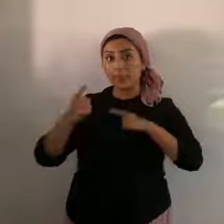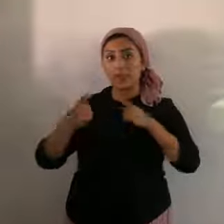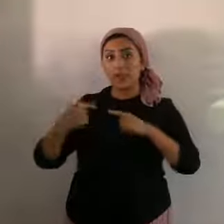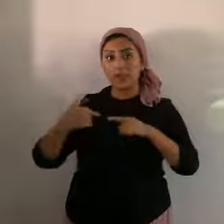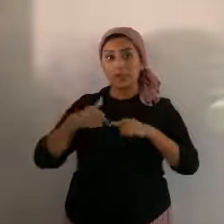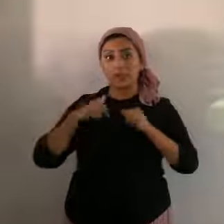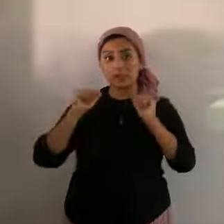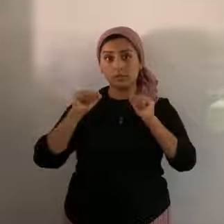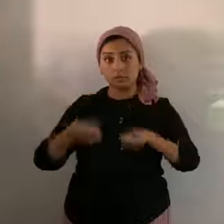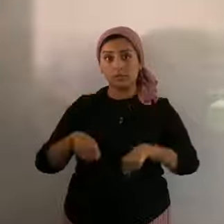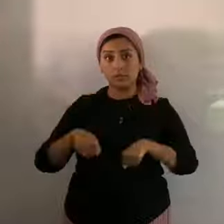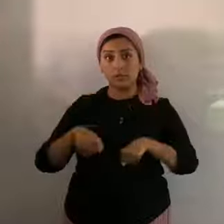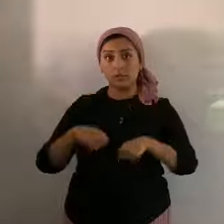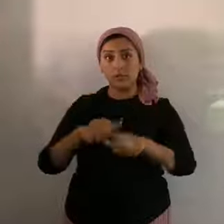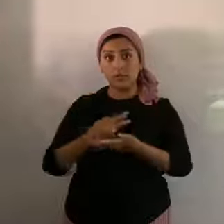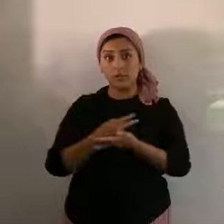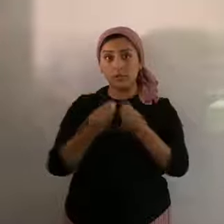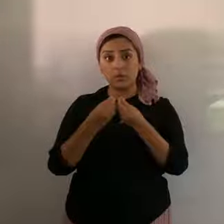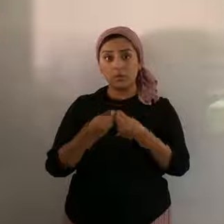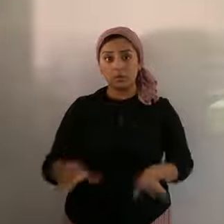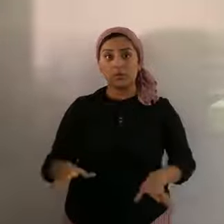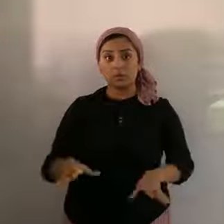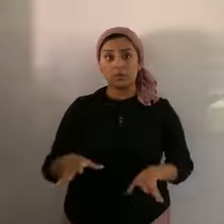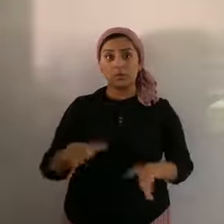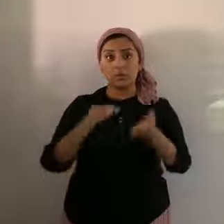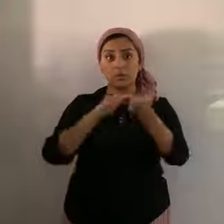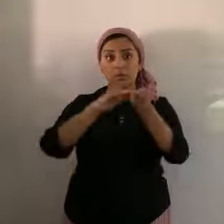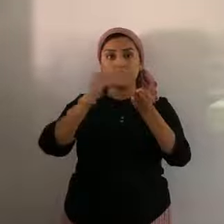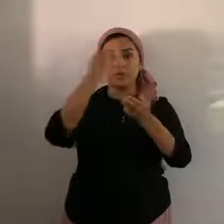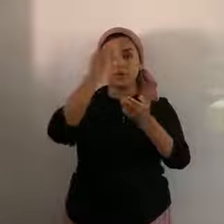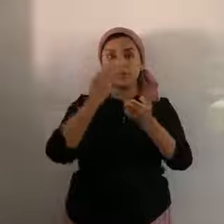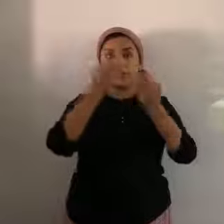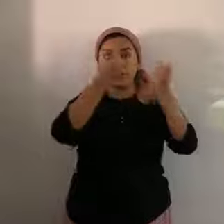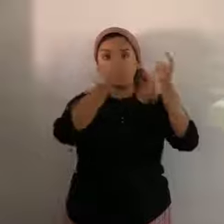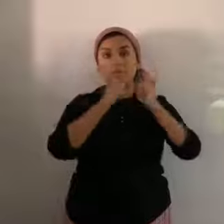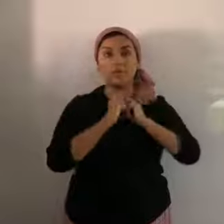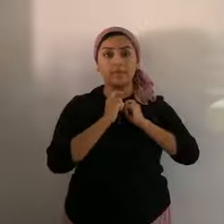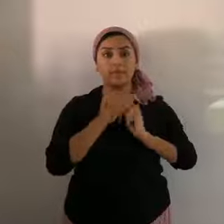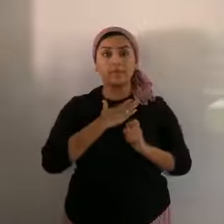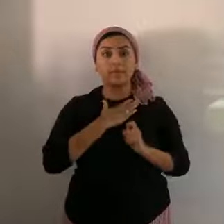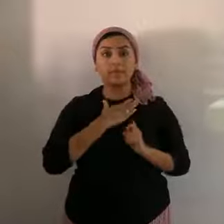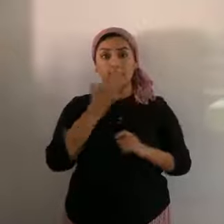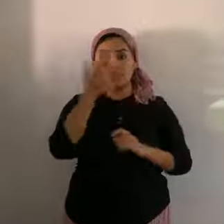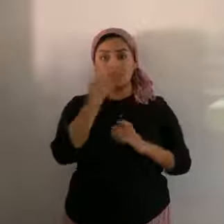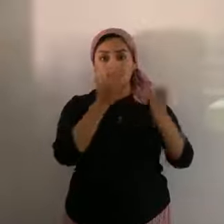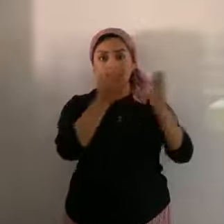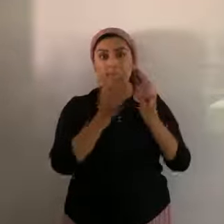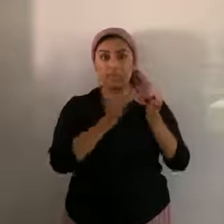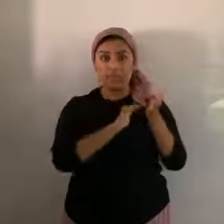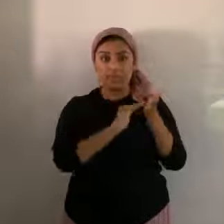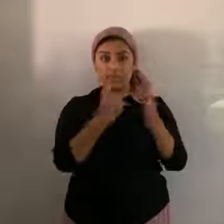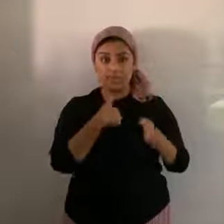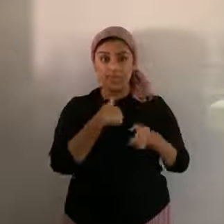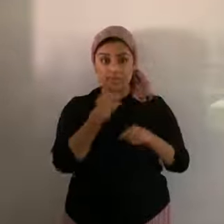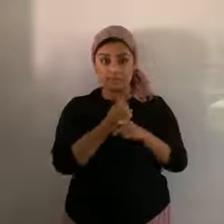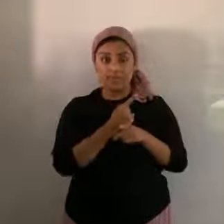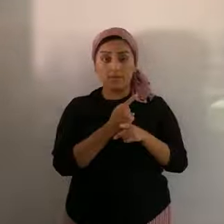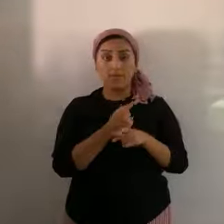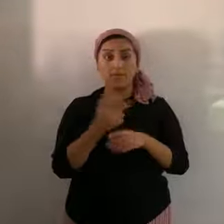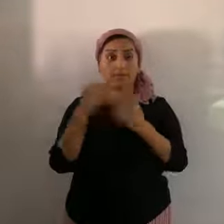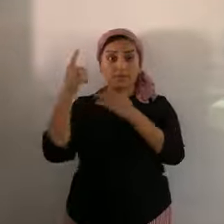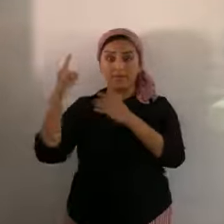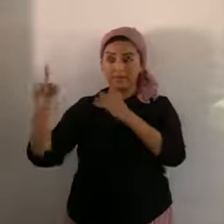puedo perder el perdón de Elohim que me dio. Elohim me perdonó, y si después alguien